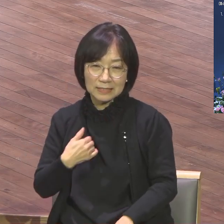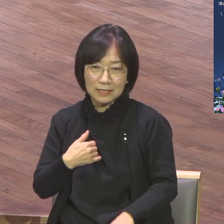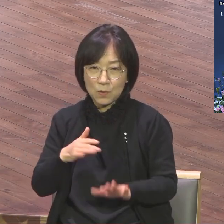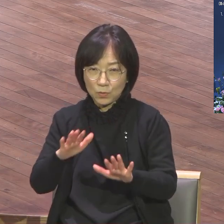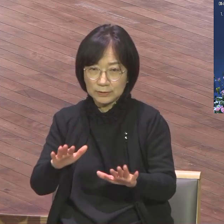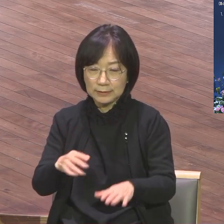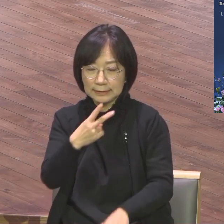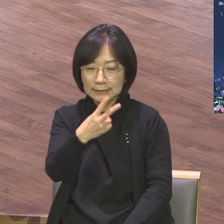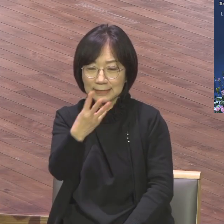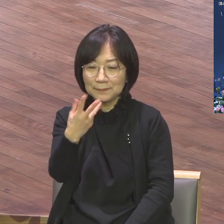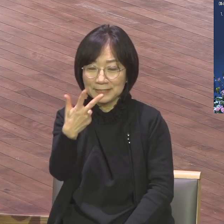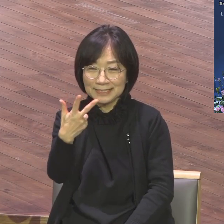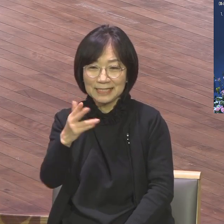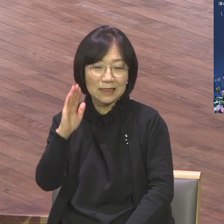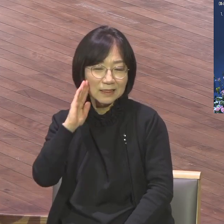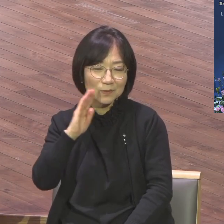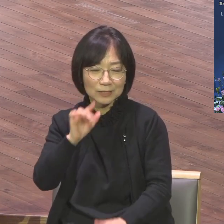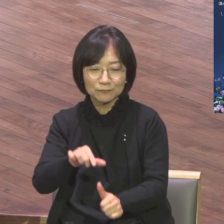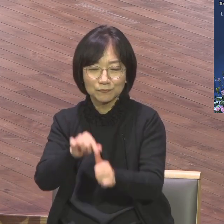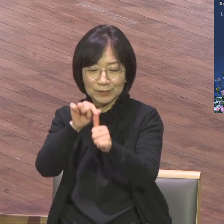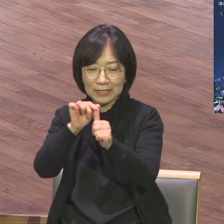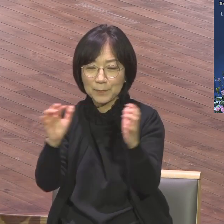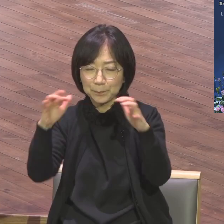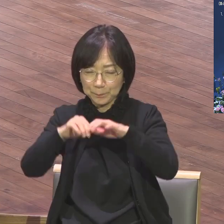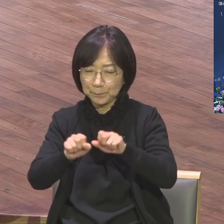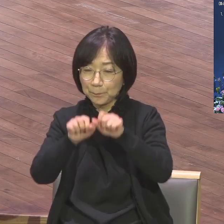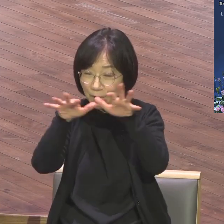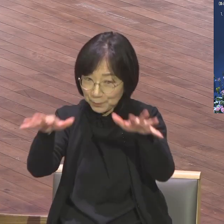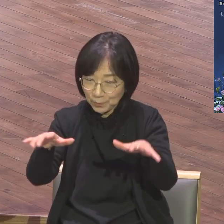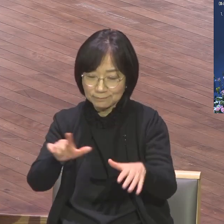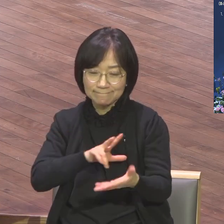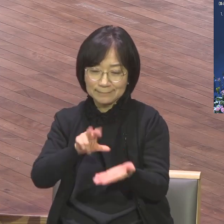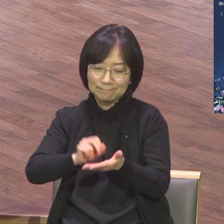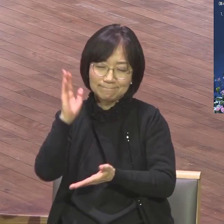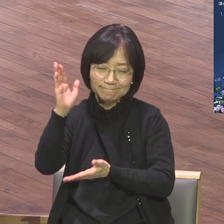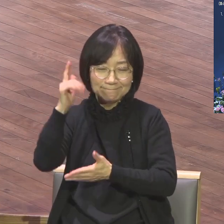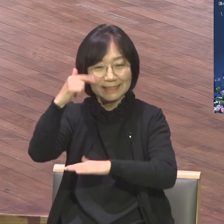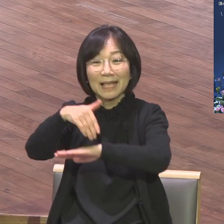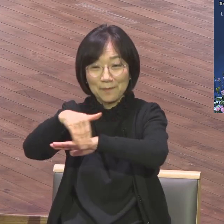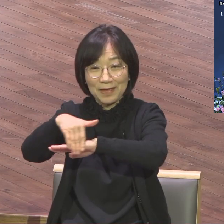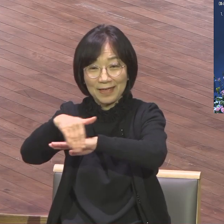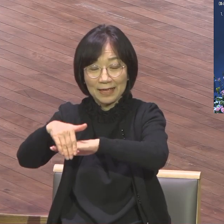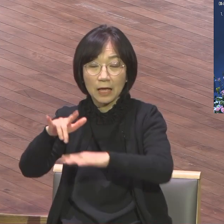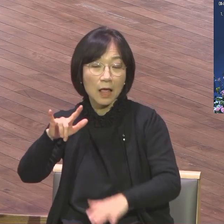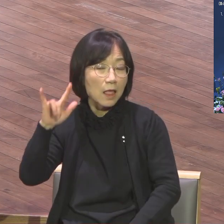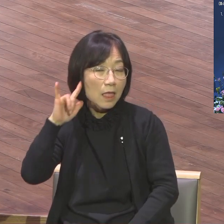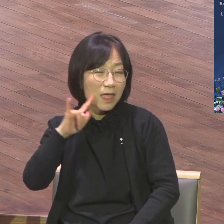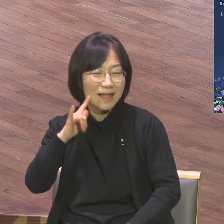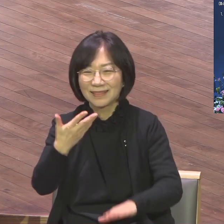설교할 텐데 237 농인교회는 기존 농인교회와 달라요. 별도입니다.